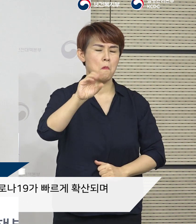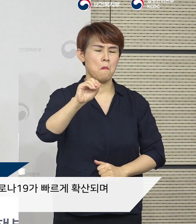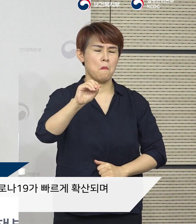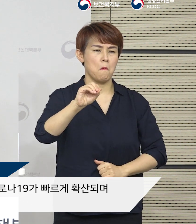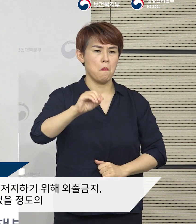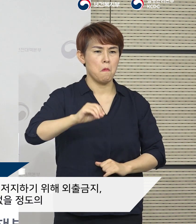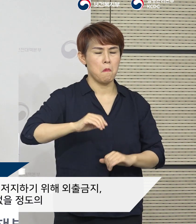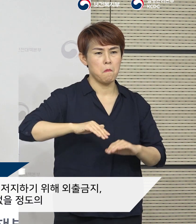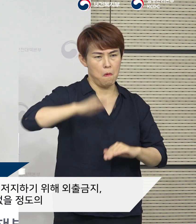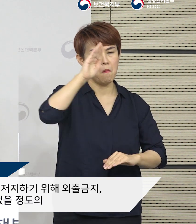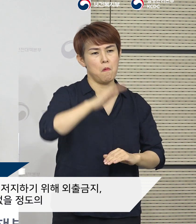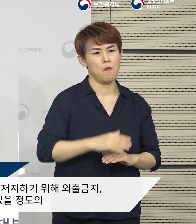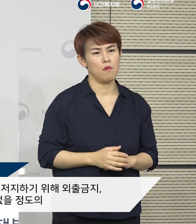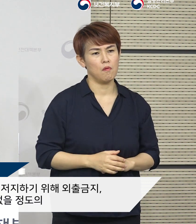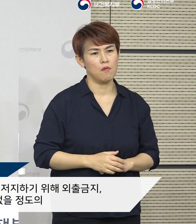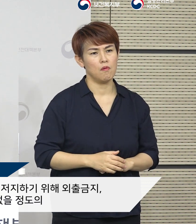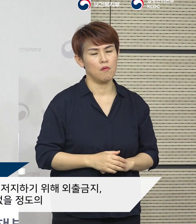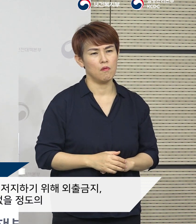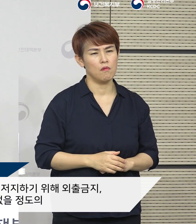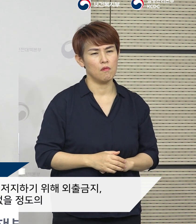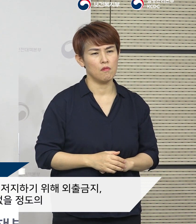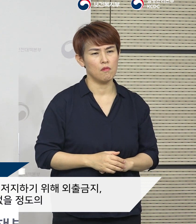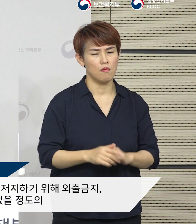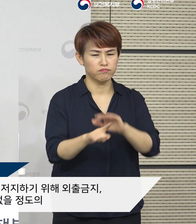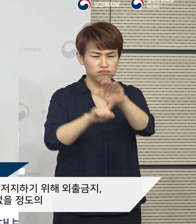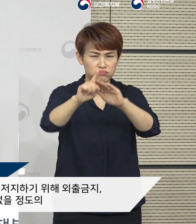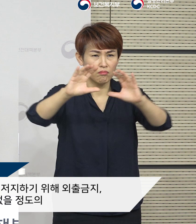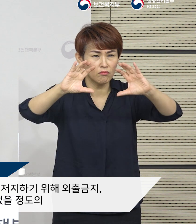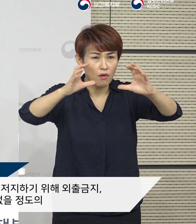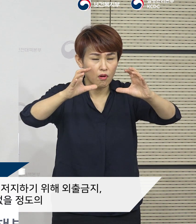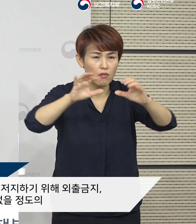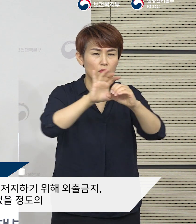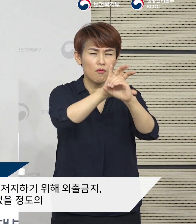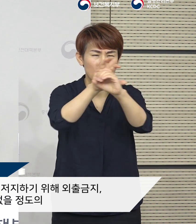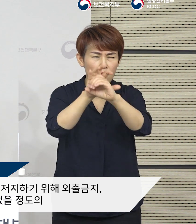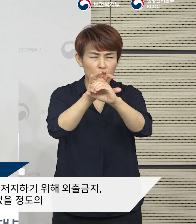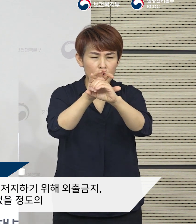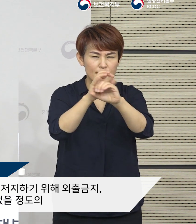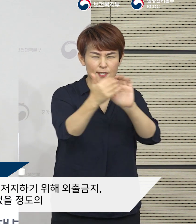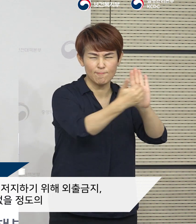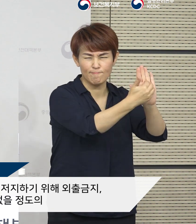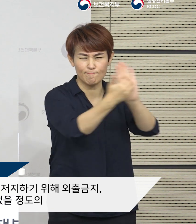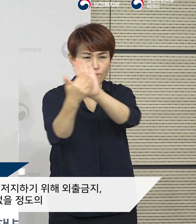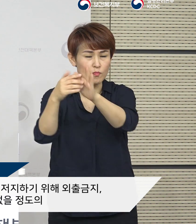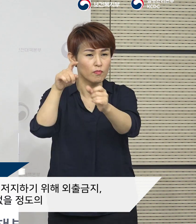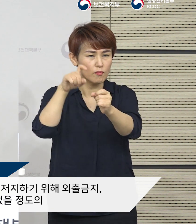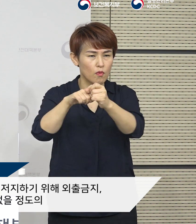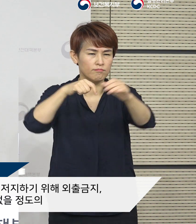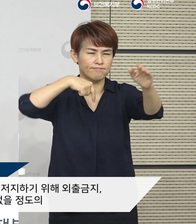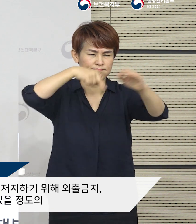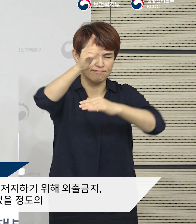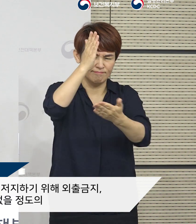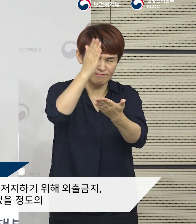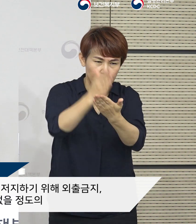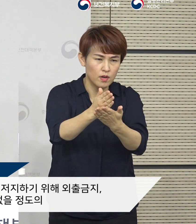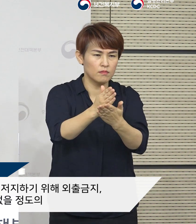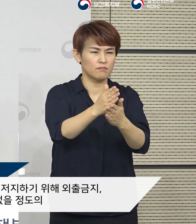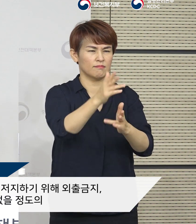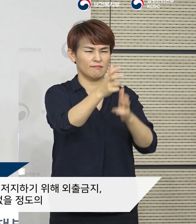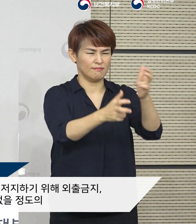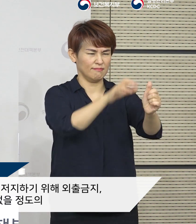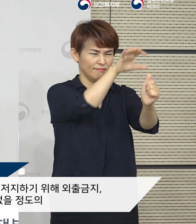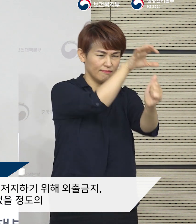넘어서고 있습니다. 이에 따라 주요 선진국들은 코로나19의 확산을 저지하기 위해 외출 금지, 사업장